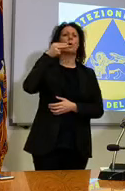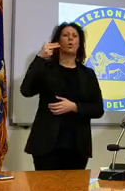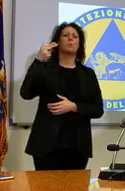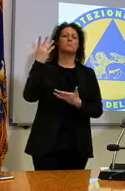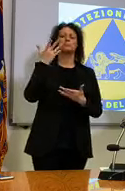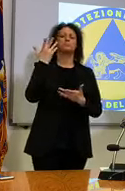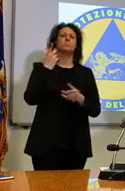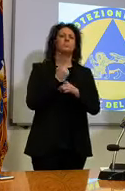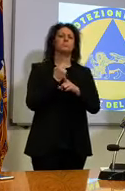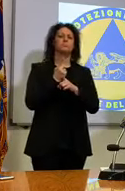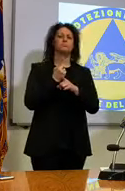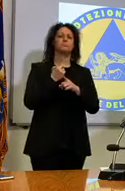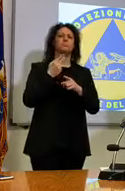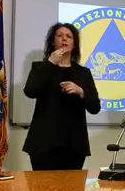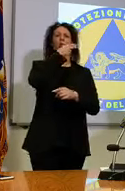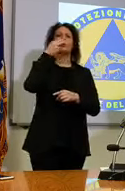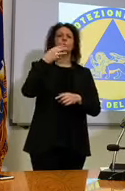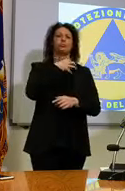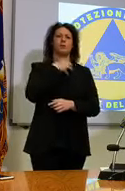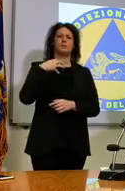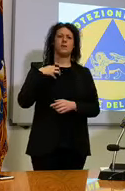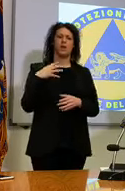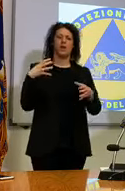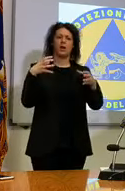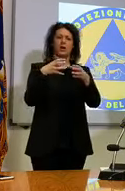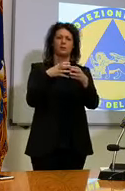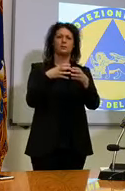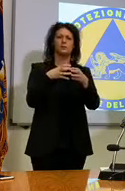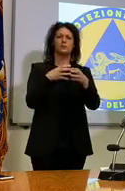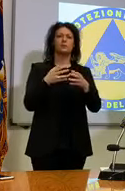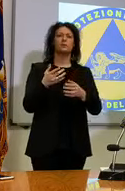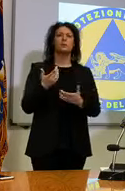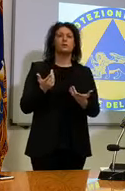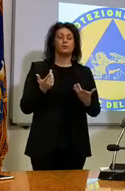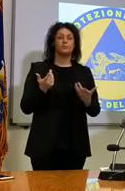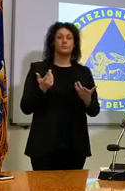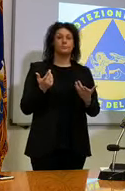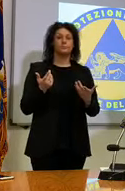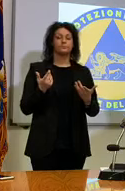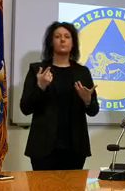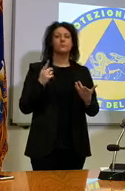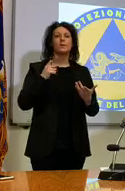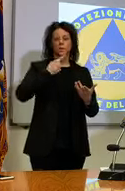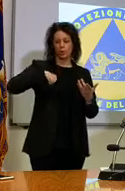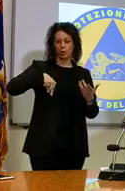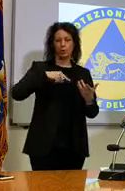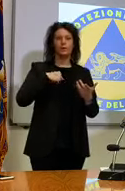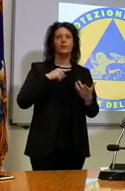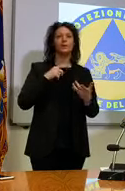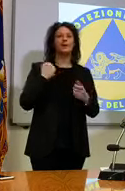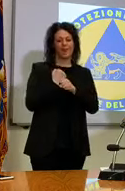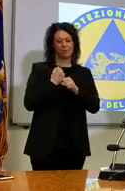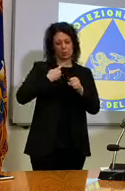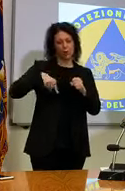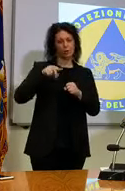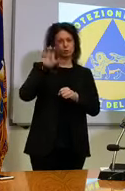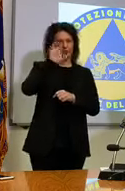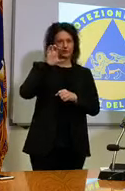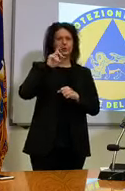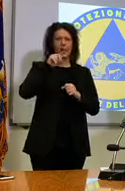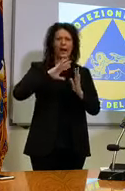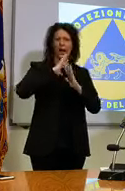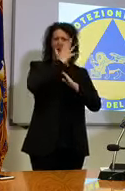rappresentativi che sono sul mercato, visto considerato che l'operazione che sta facendo la nostra regione la fanno di fatto anche altre regioni, ne cito una